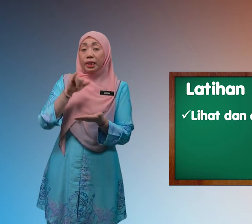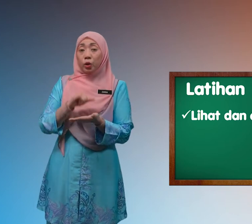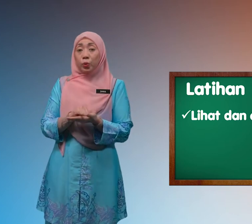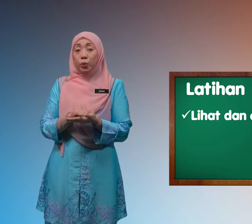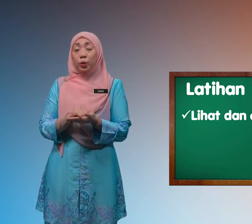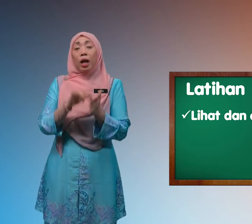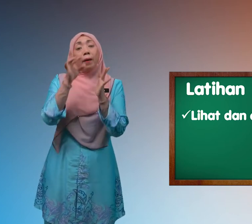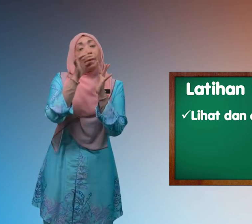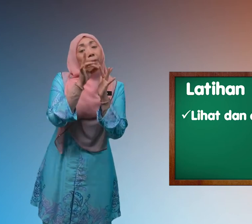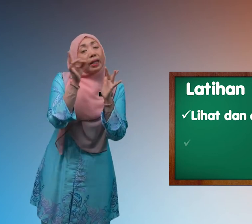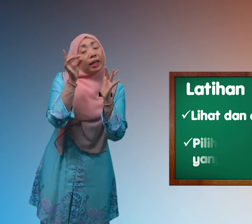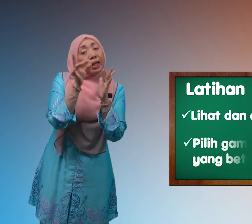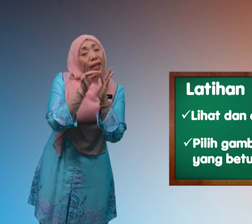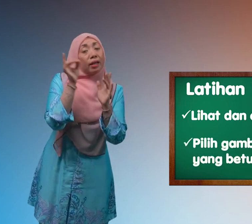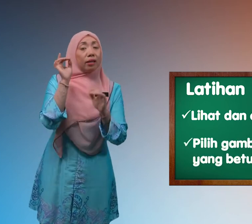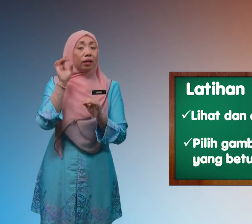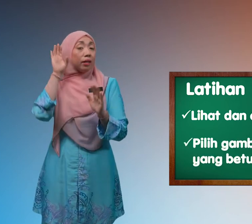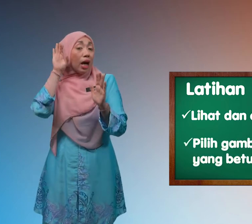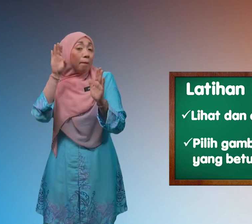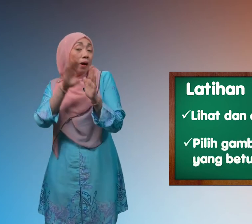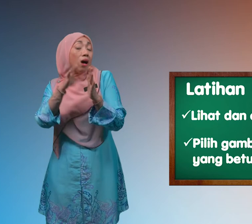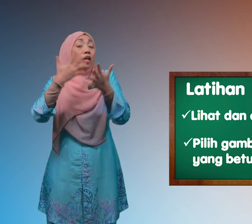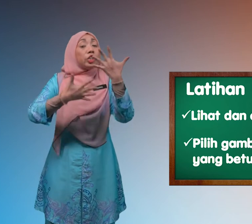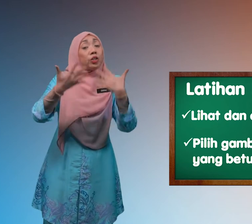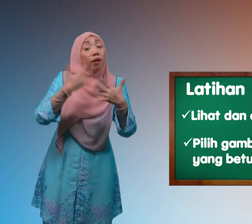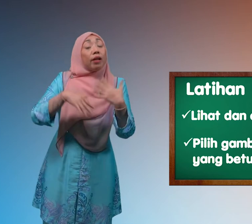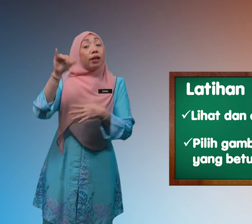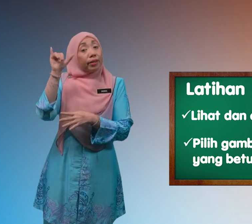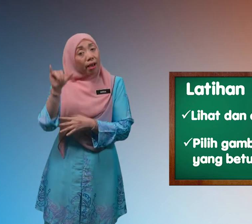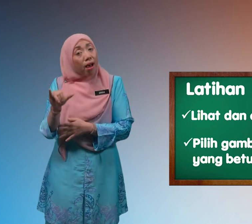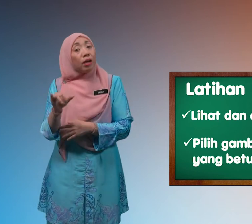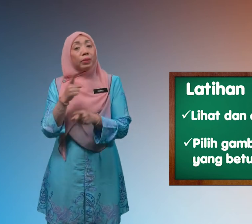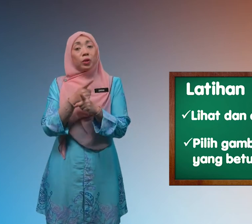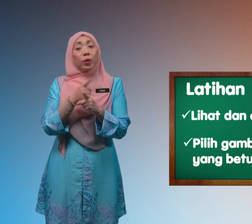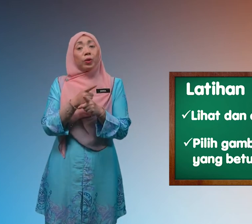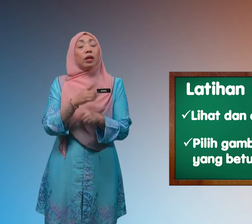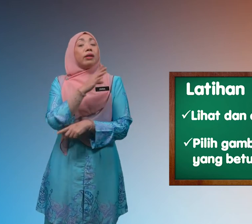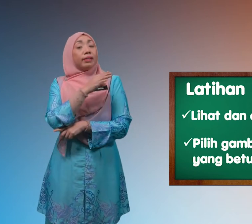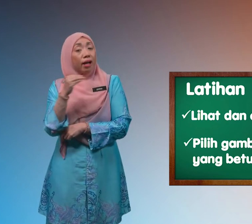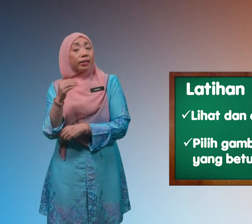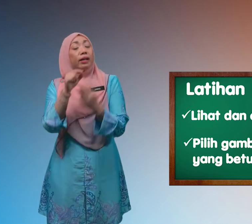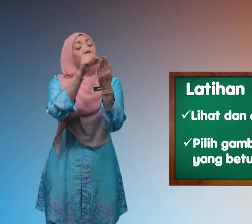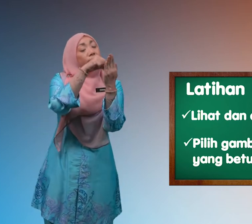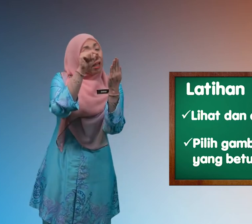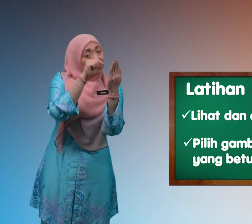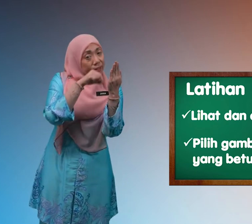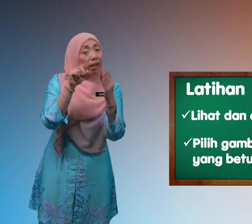itu, pilih gambar isyarat yang betul dan